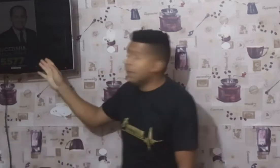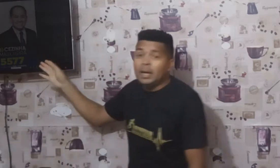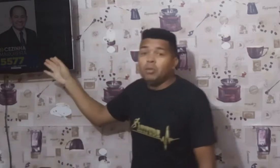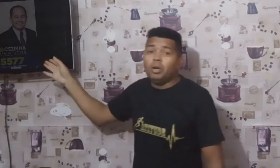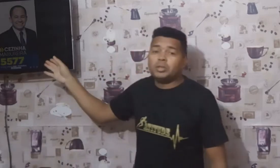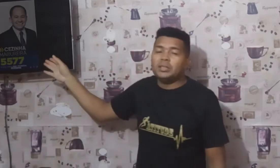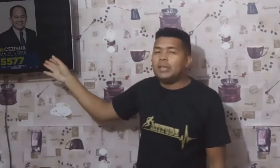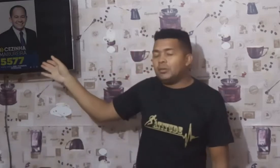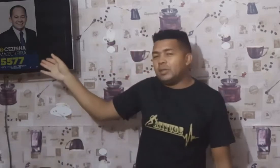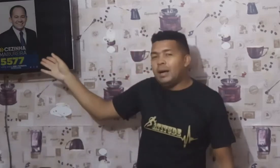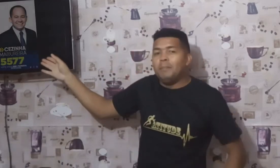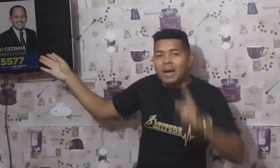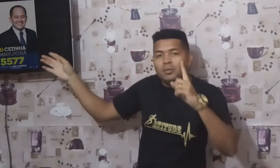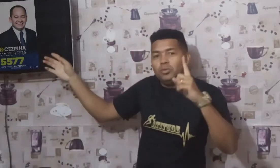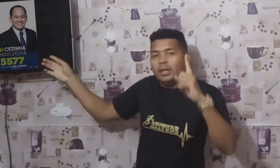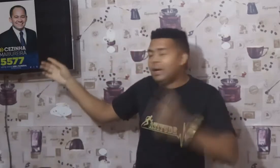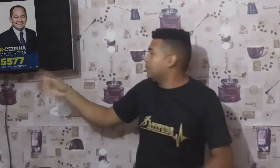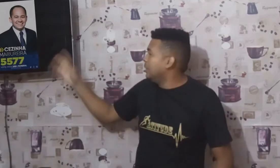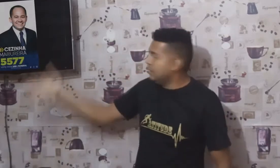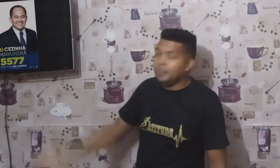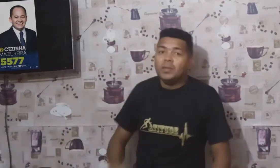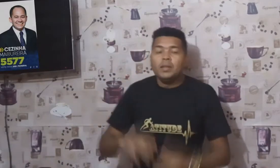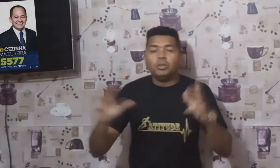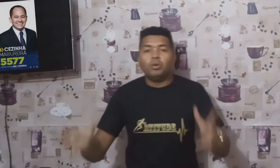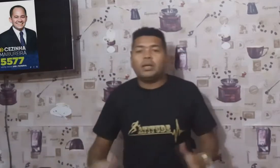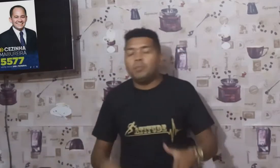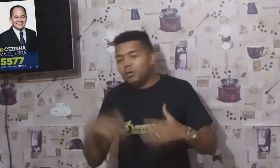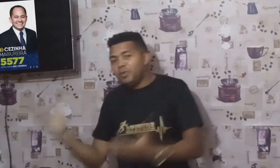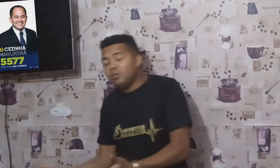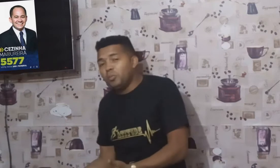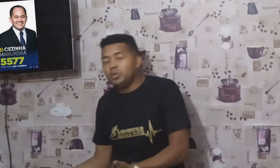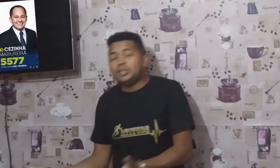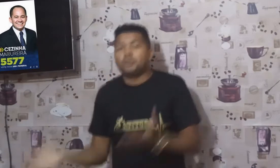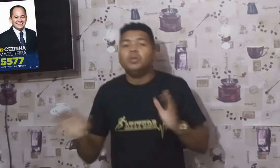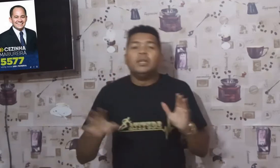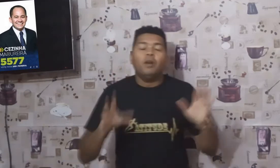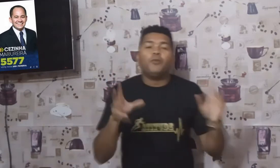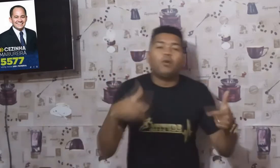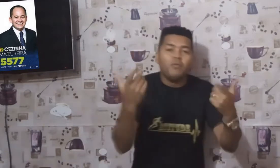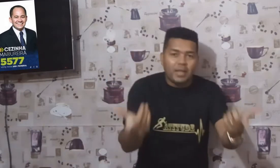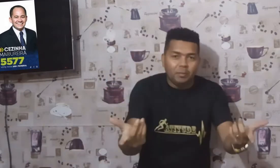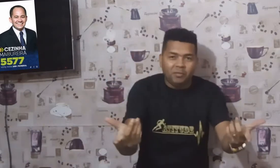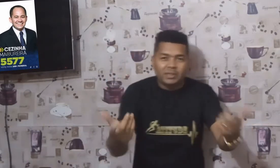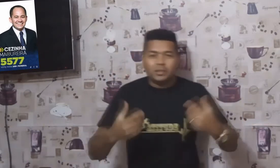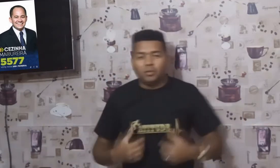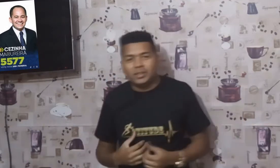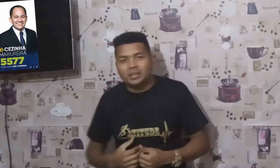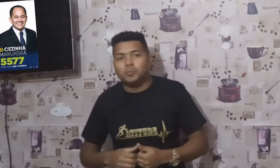Cezinha é o nosso candidato da Madureira. Cezinha, não estou aqui pelo vínculo político, não fui convidado para fazer isso, estou fazendo isso